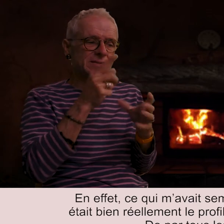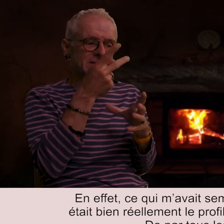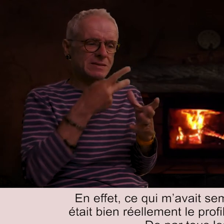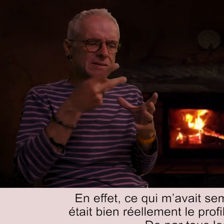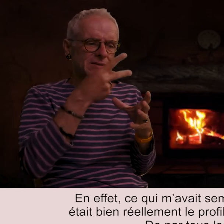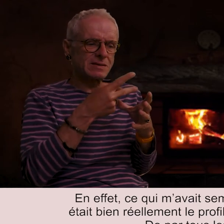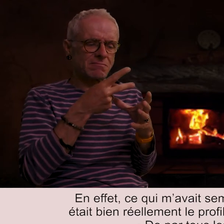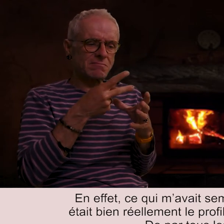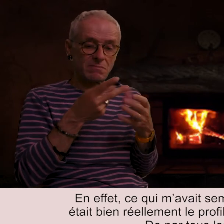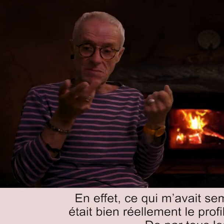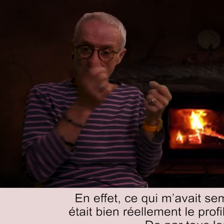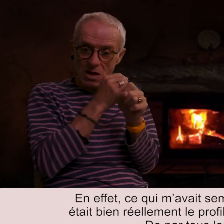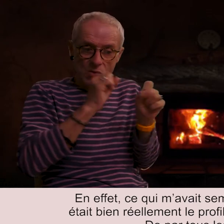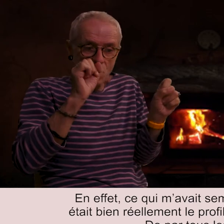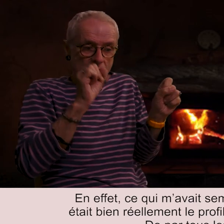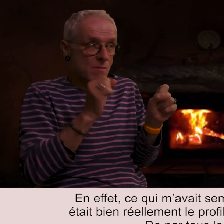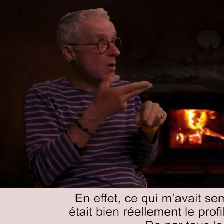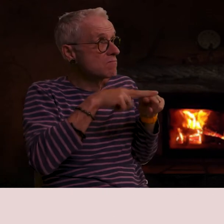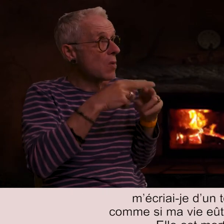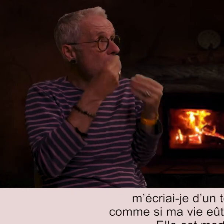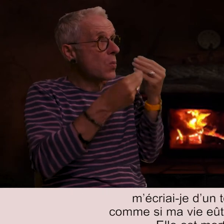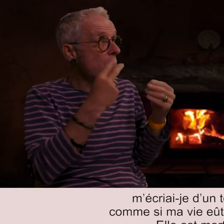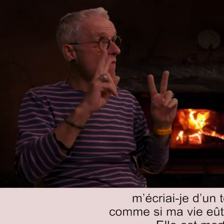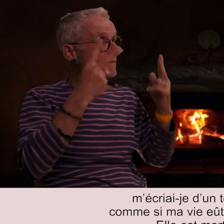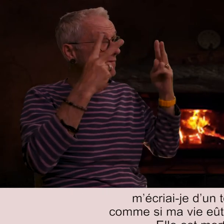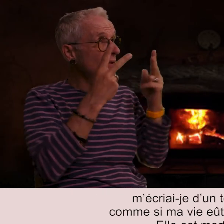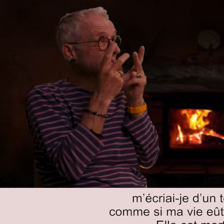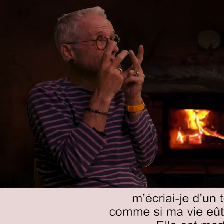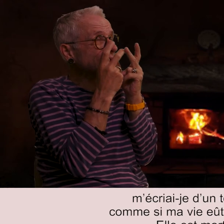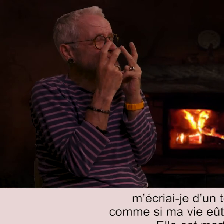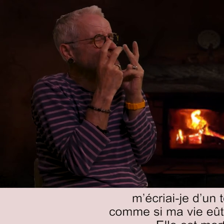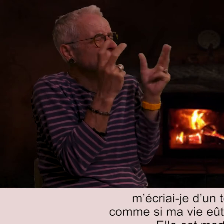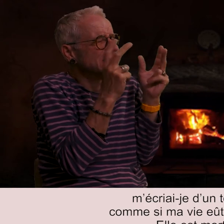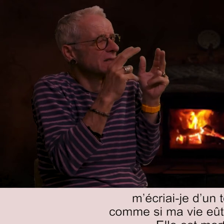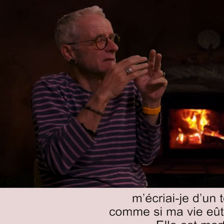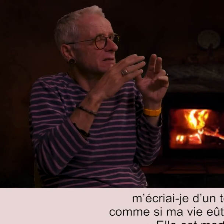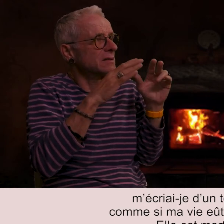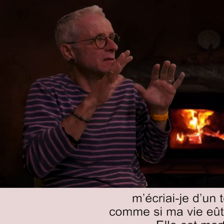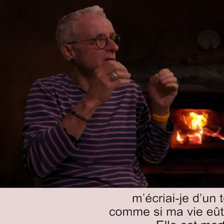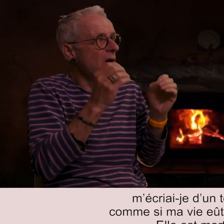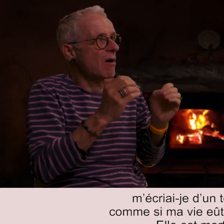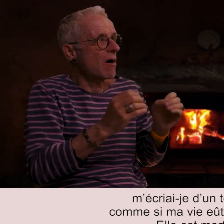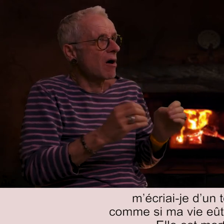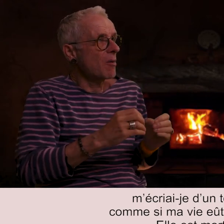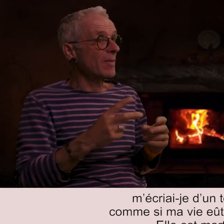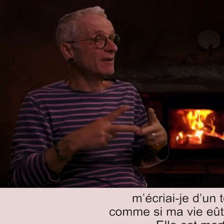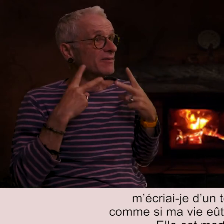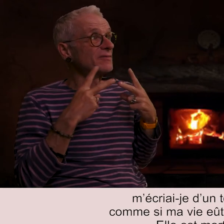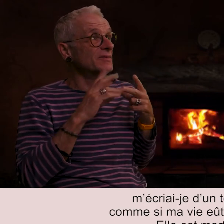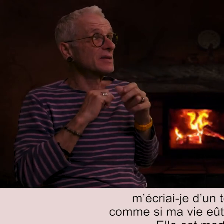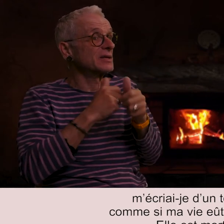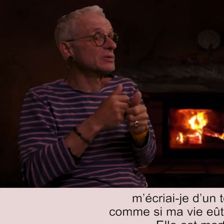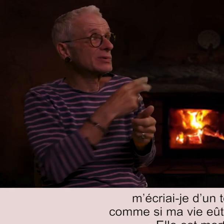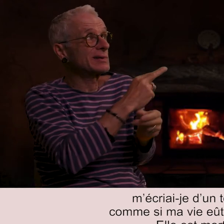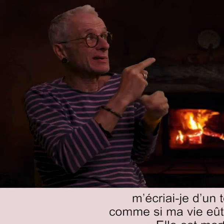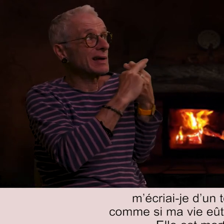de par tous les seins du paradis est-elle morte ou vivante m'écriai-je d'un ton de voix tremblant comme si ma vie eût dépendu de